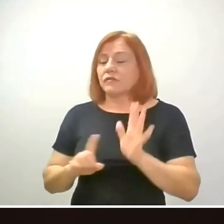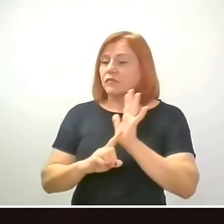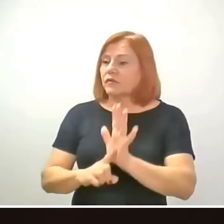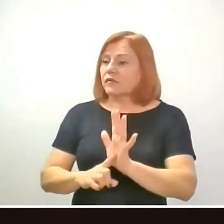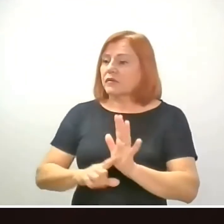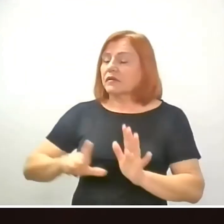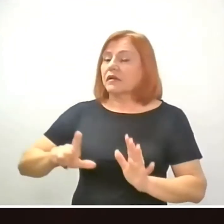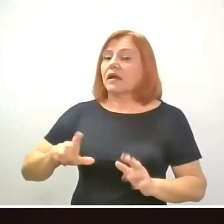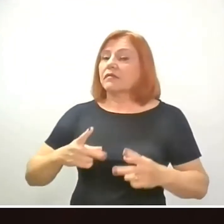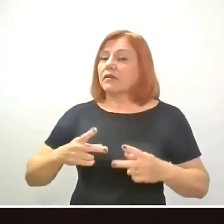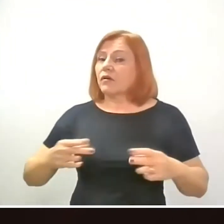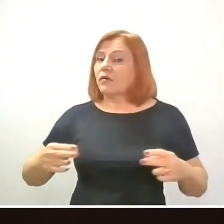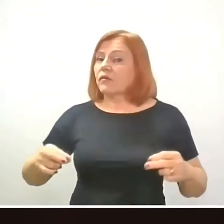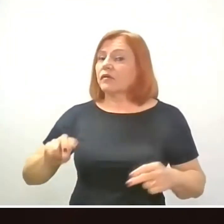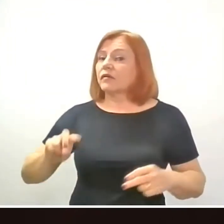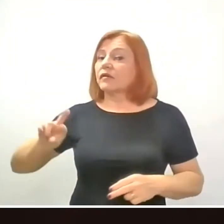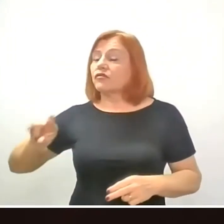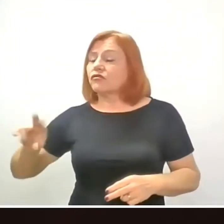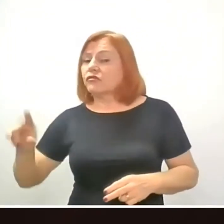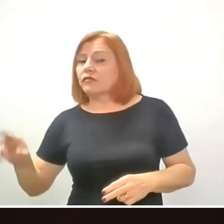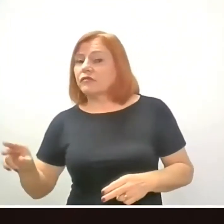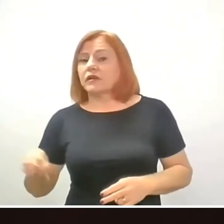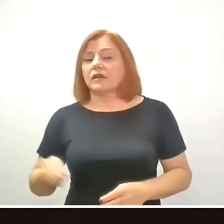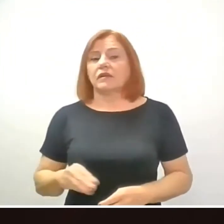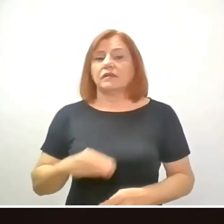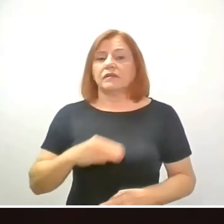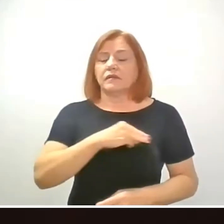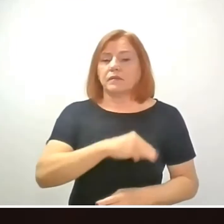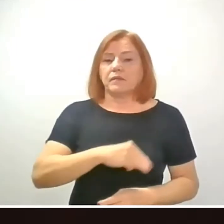Mateus 16, versículo 6.